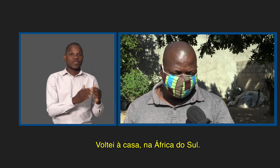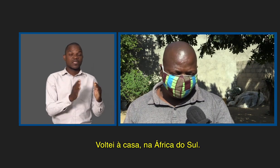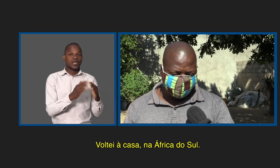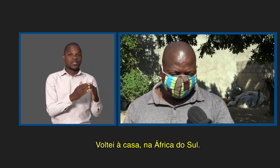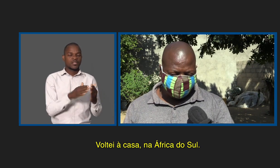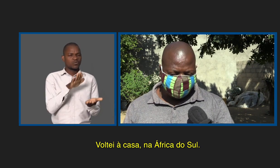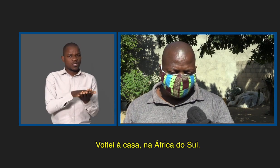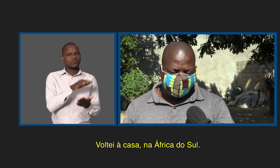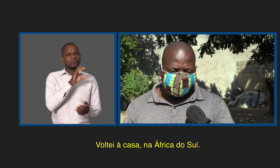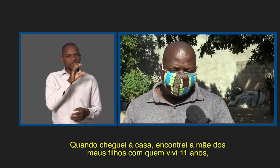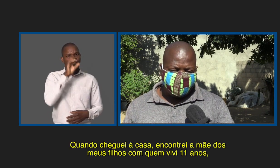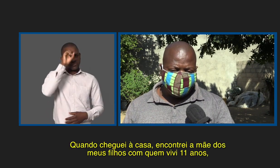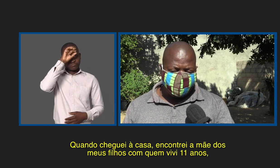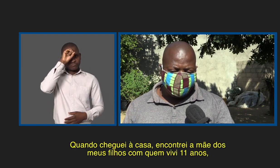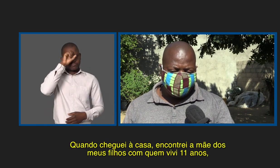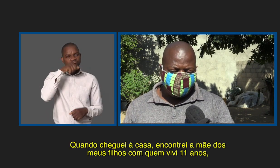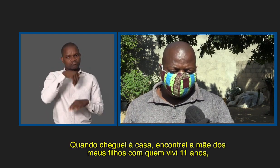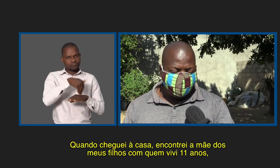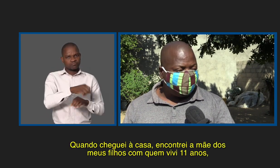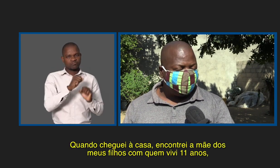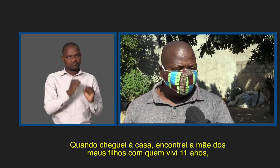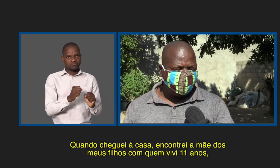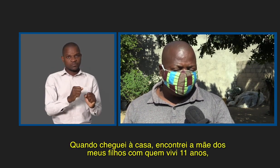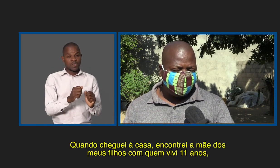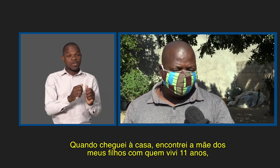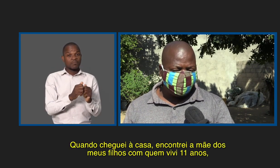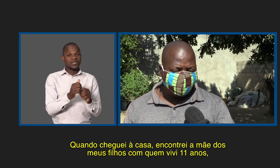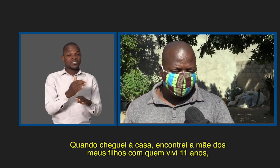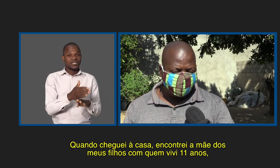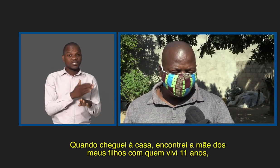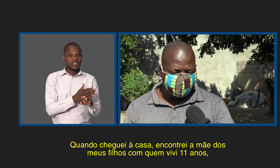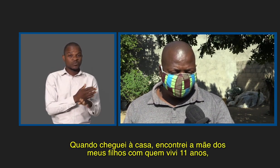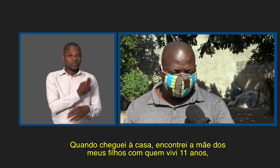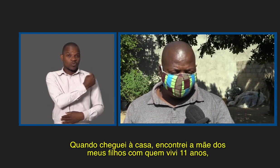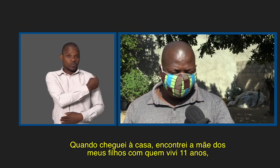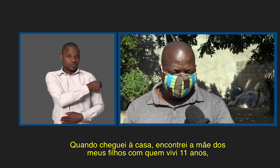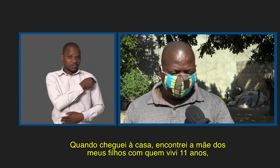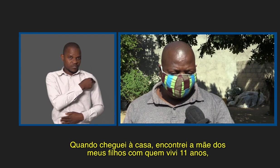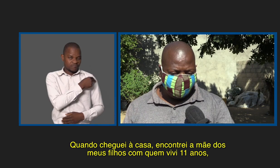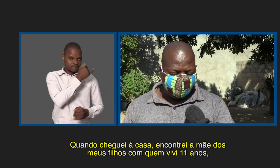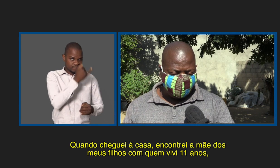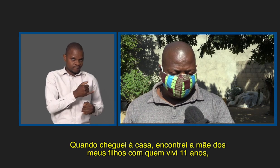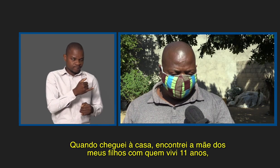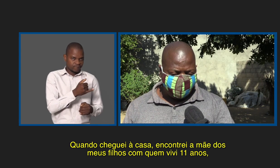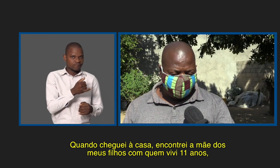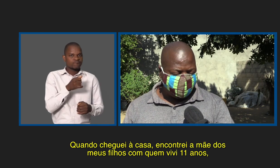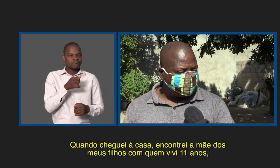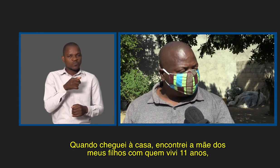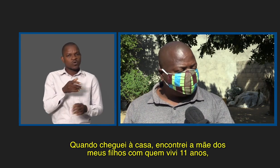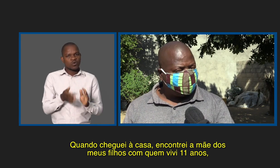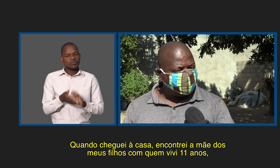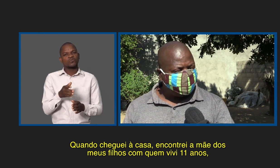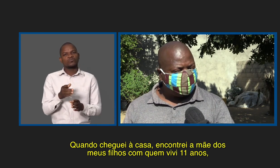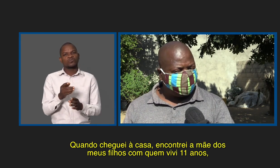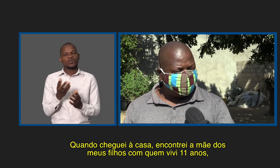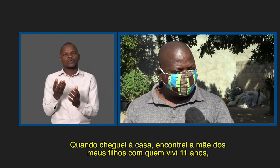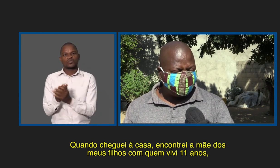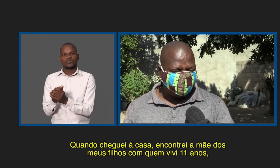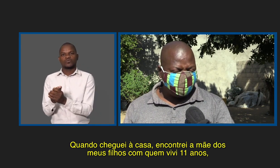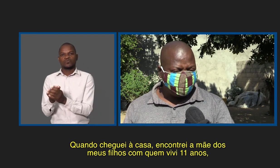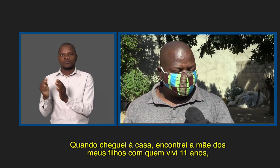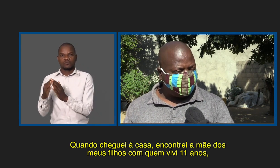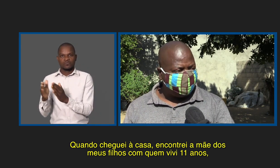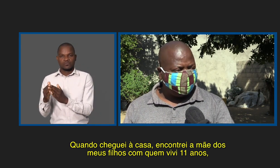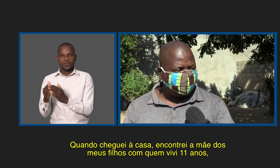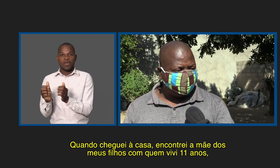lado da Ficatuna. Então, a minha vinda do hospital, quando eu cheguei, estava com a mãe dos meus filhos, vivemos